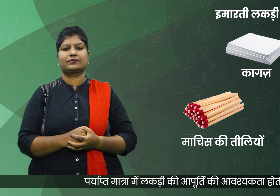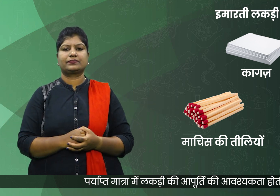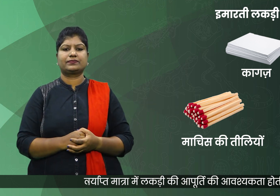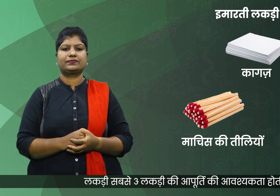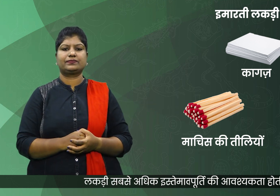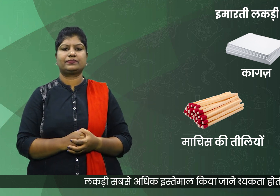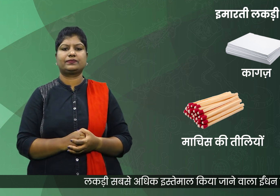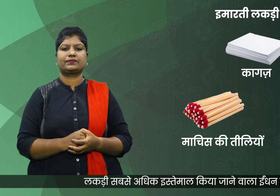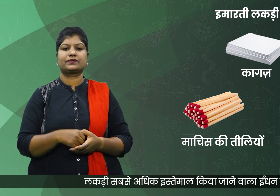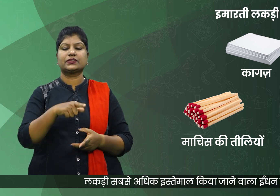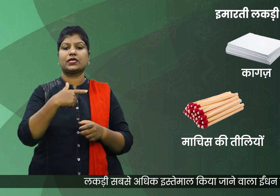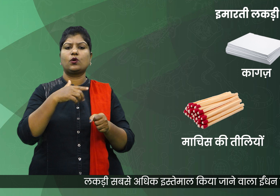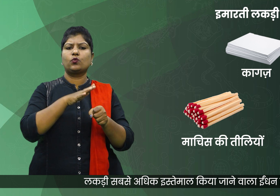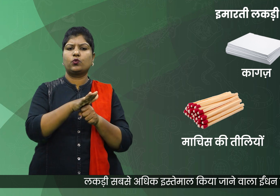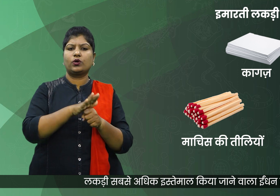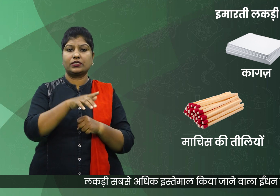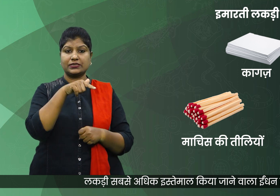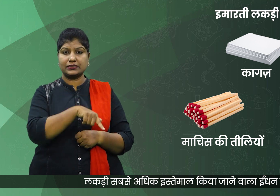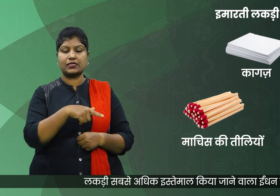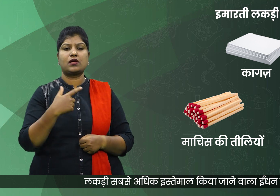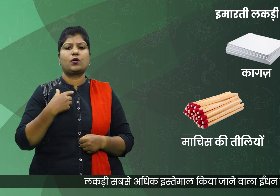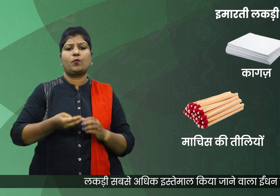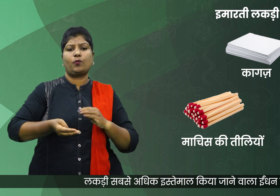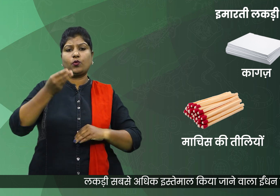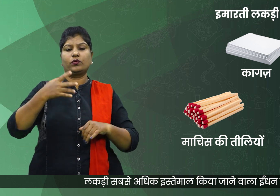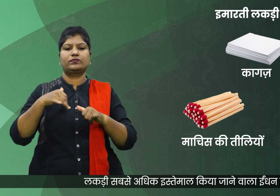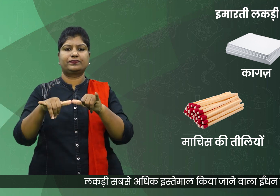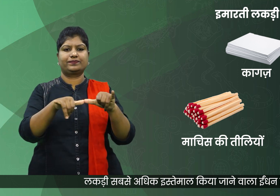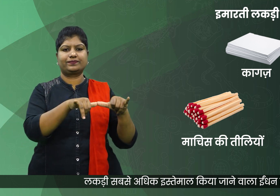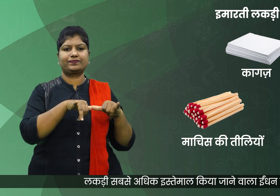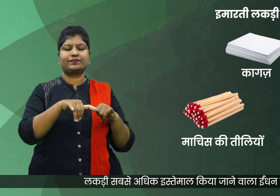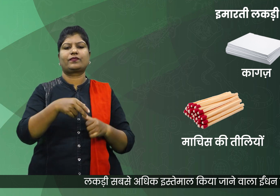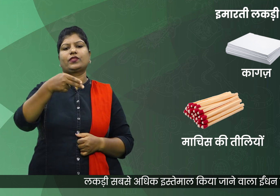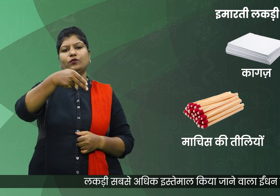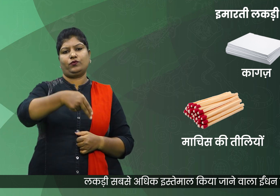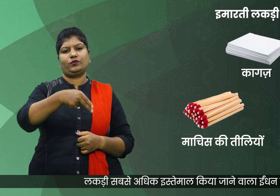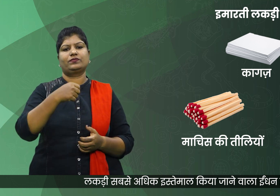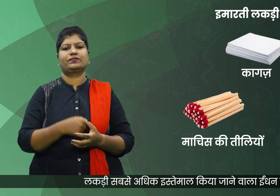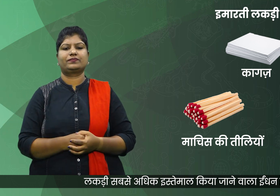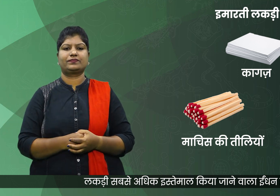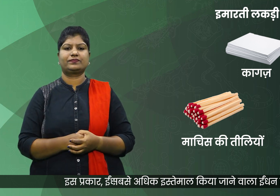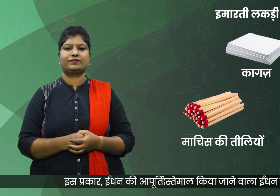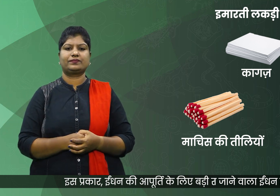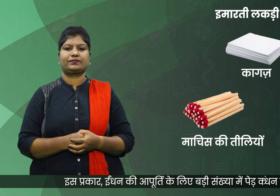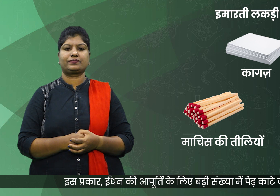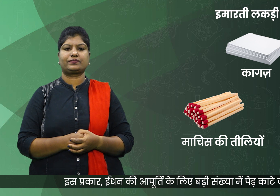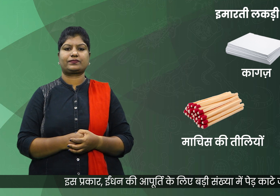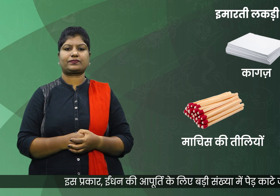लकडी सबसे अधिक इस्तिमाल किया जाने वाला इंधन है। इस प्रकार इंधन